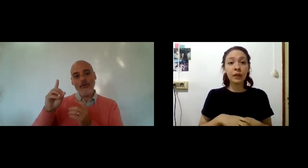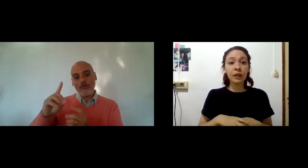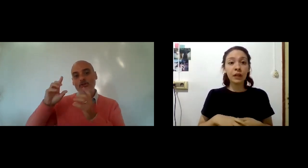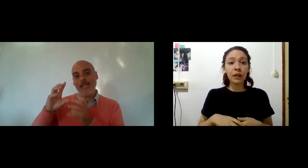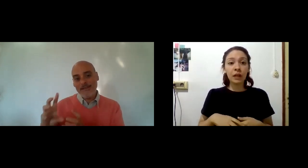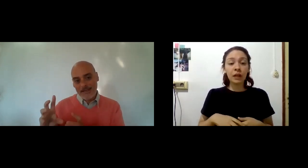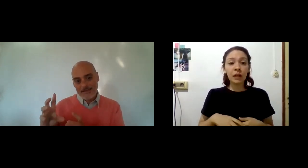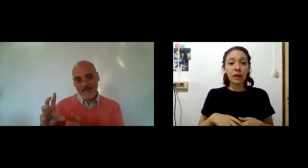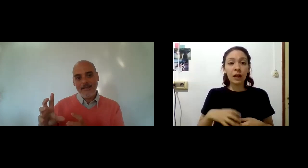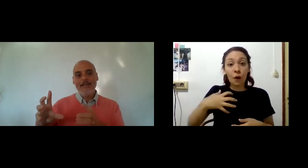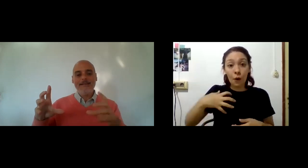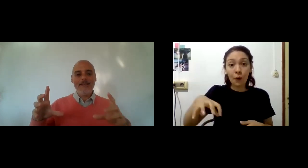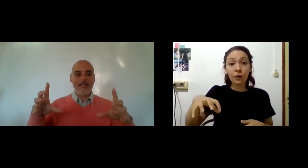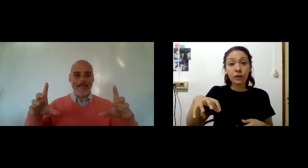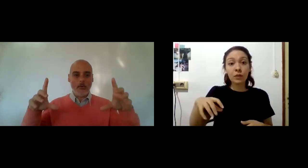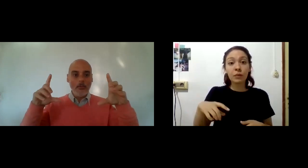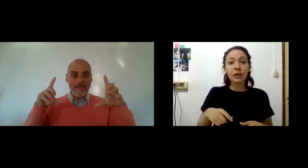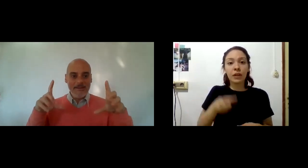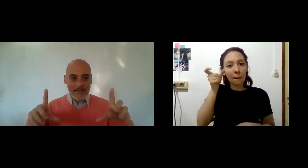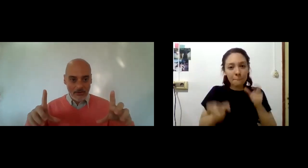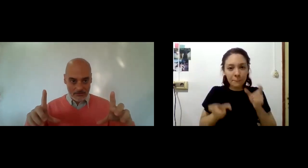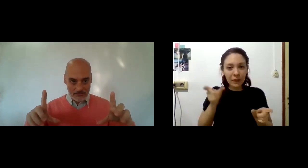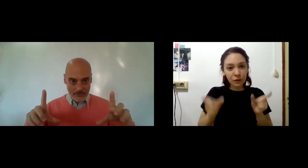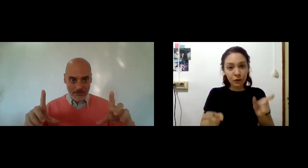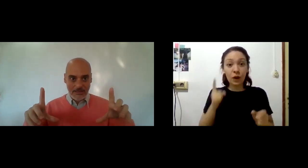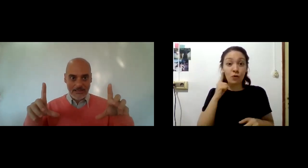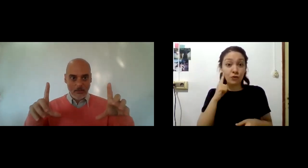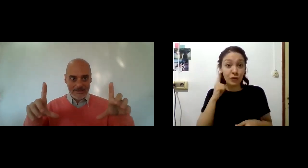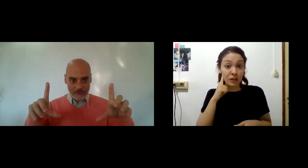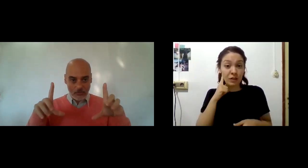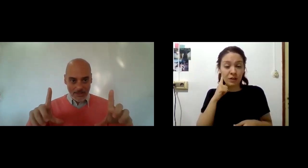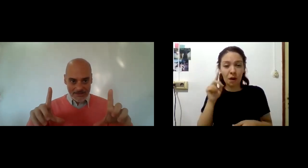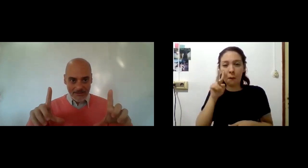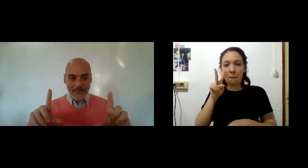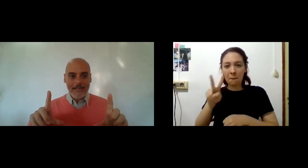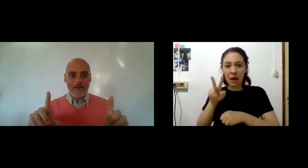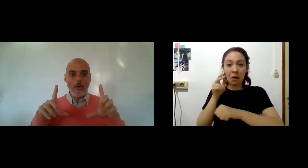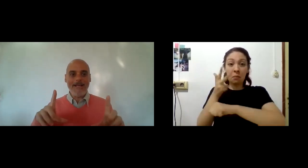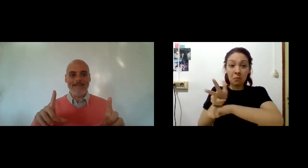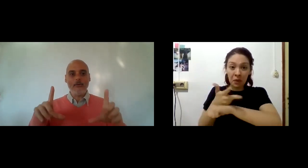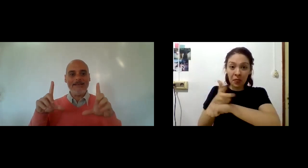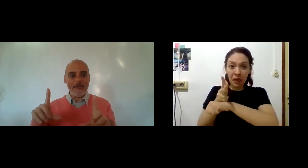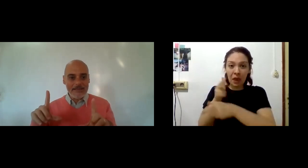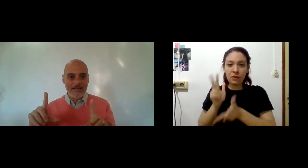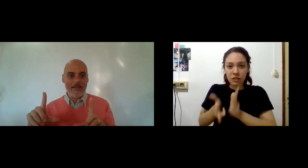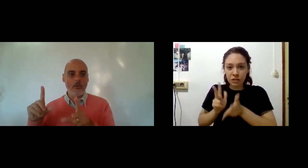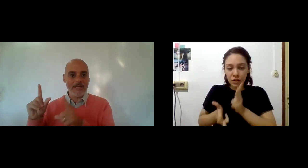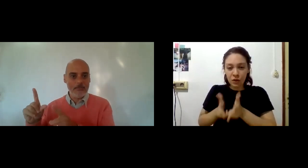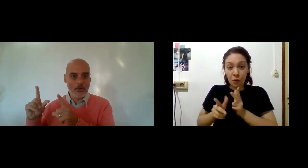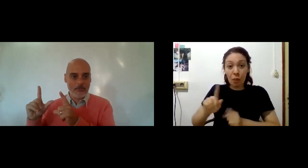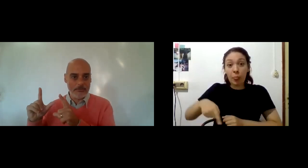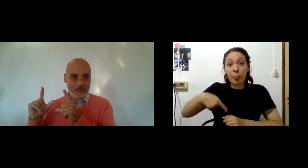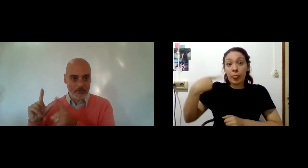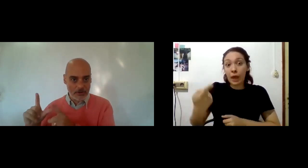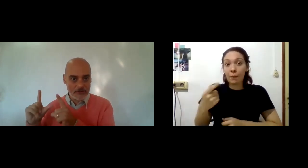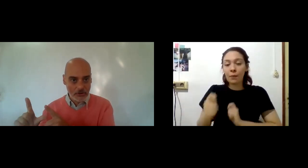para el caso de los oyentes, tienen que ver un video en lengua de señas uruguaya y luego pasan a una entrevista con un